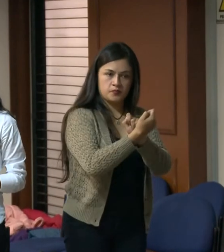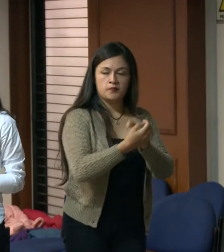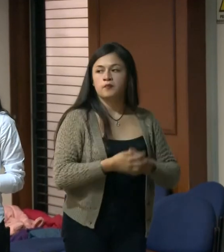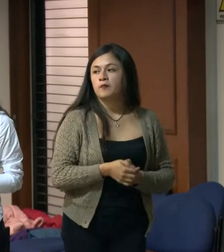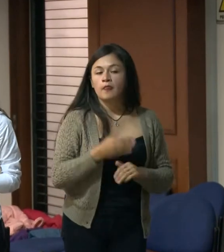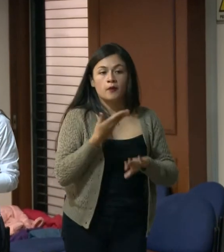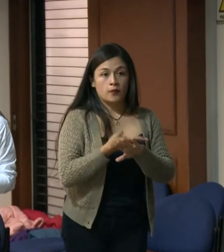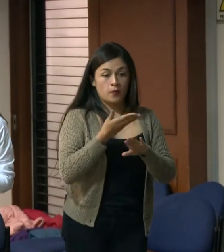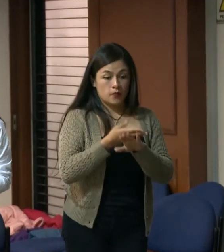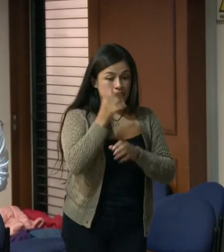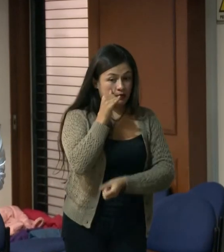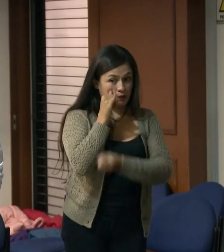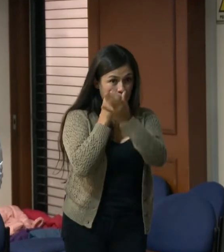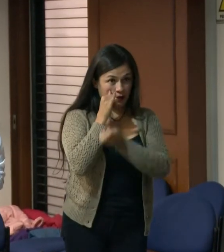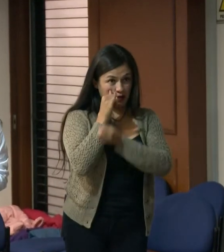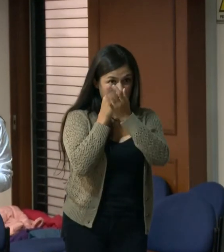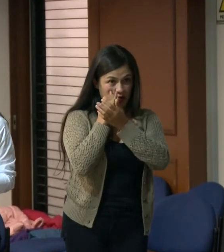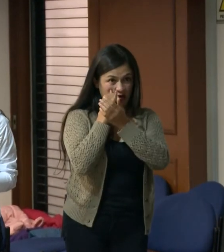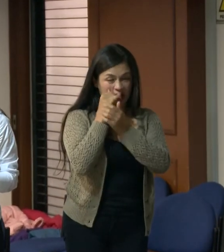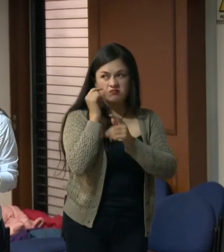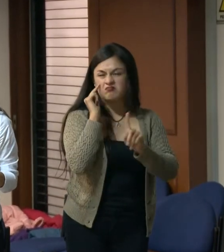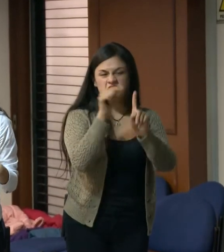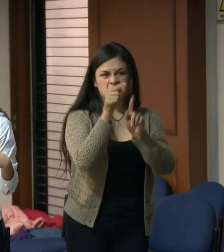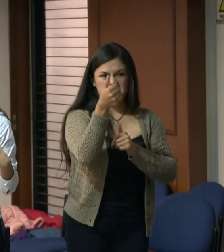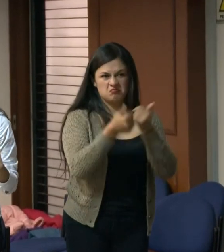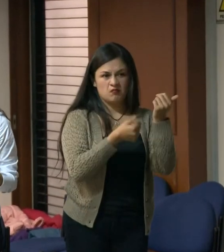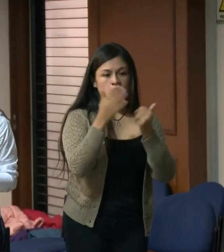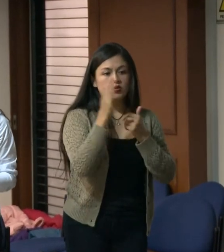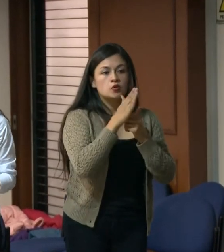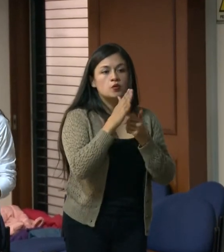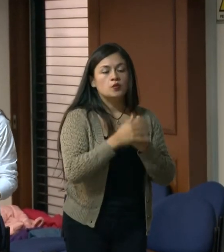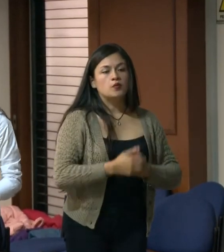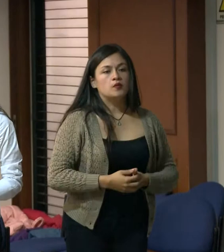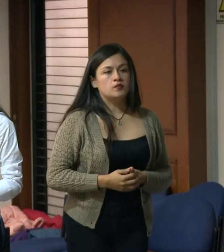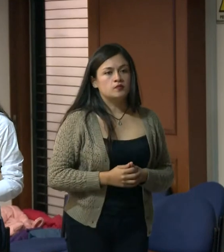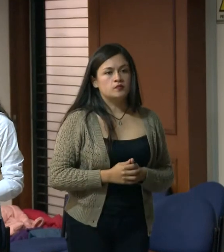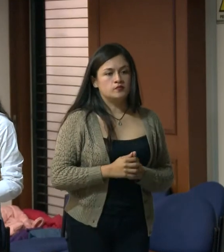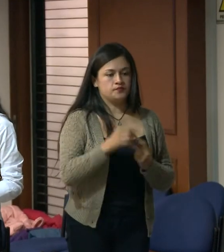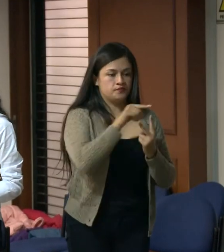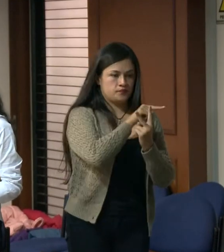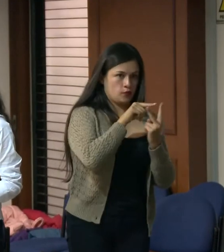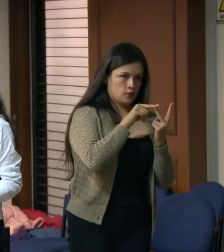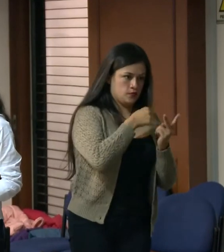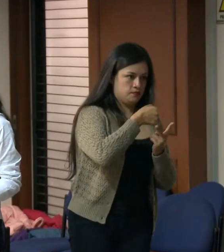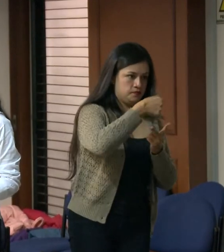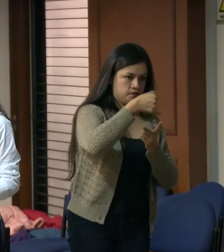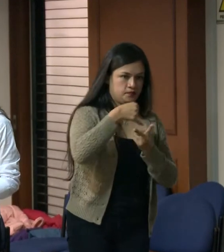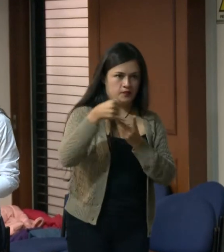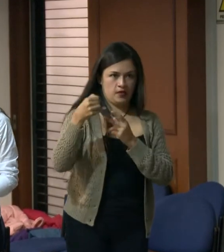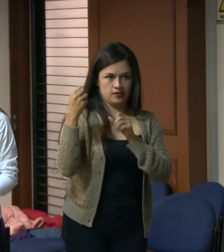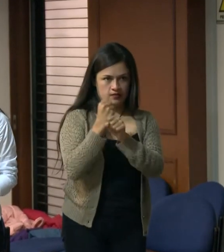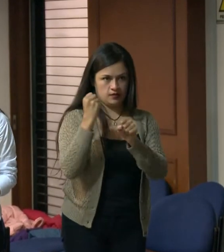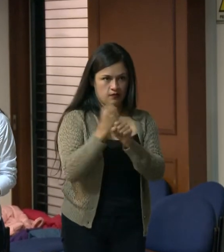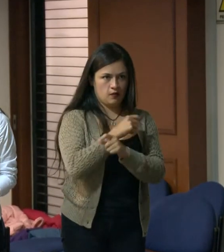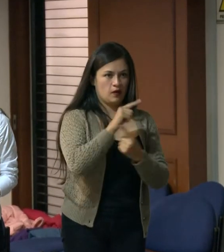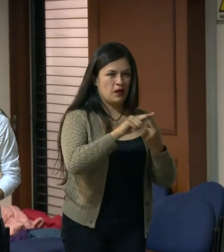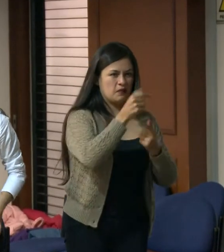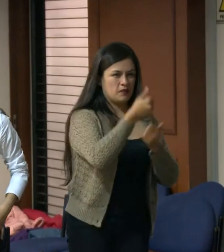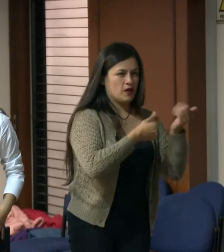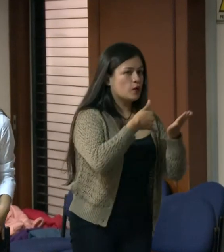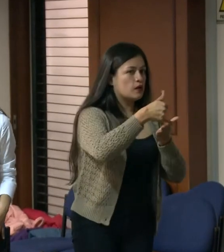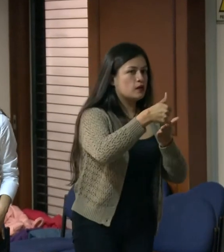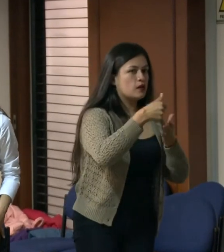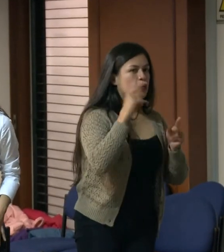Esta propuesta pedagógica estuvo, se configuró a partir de dos líneas de trabajo. La primera